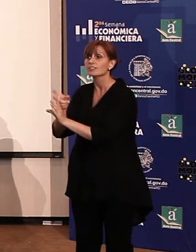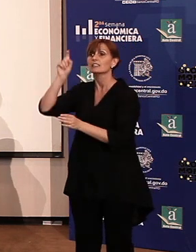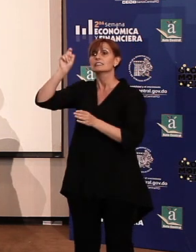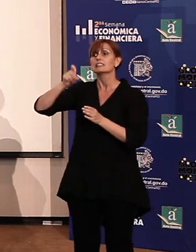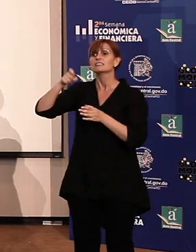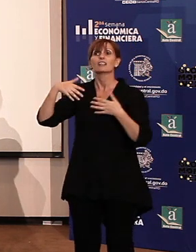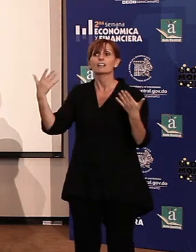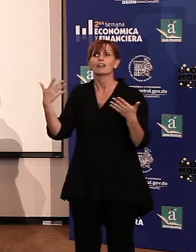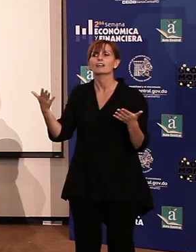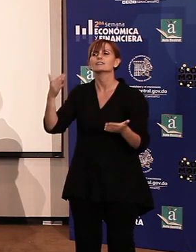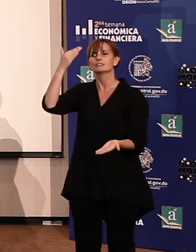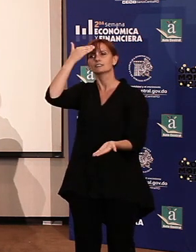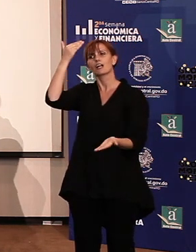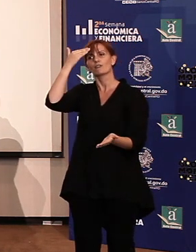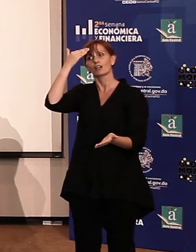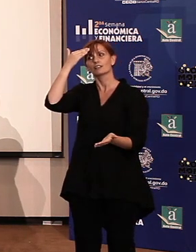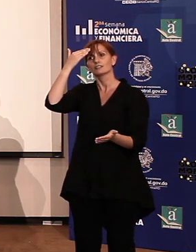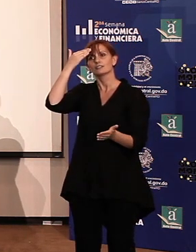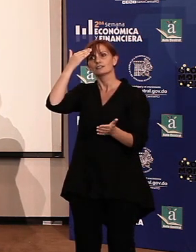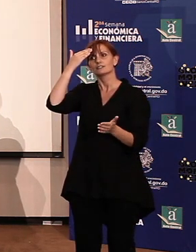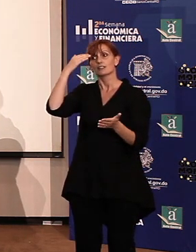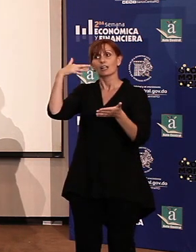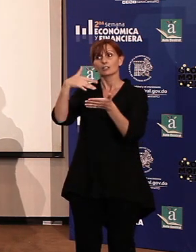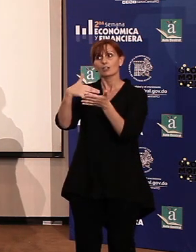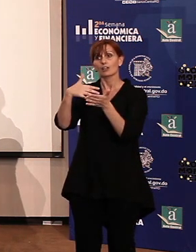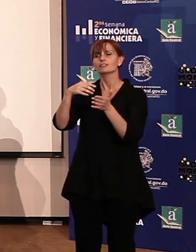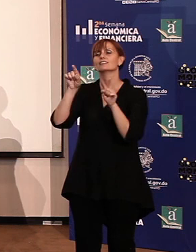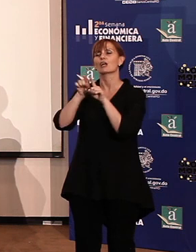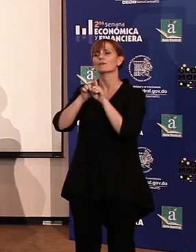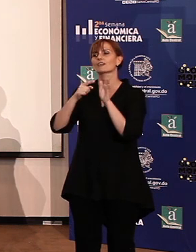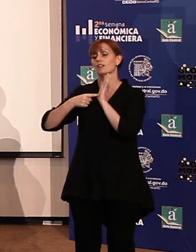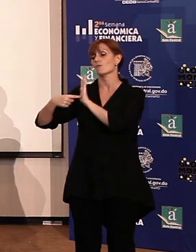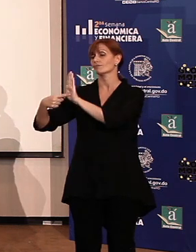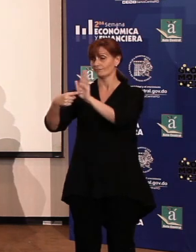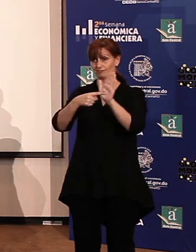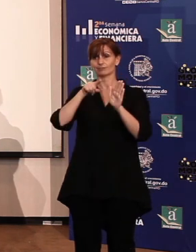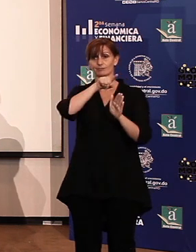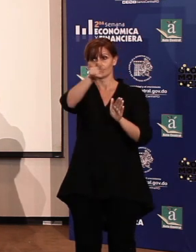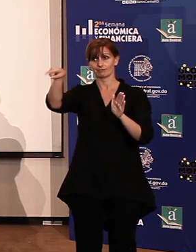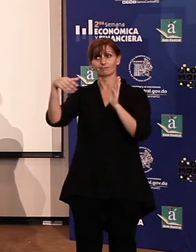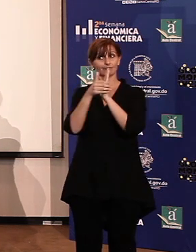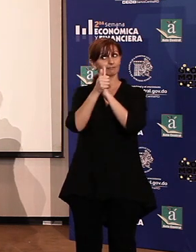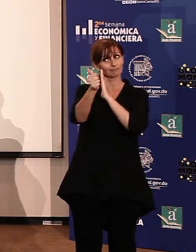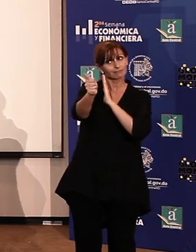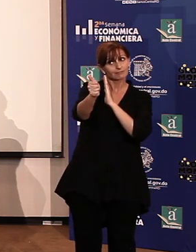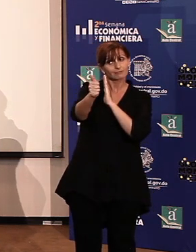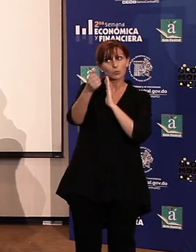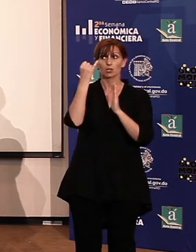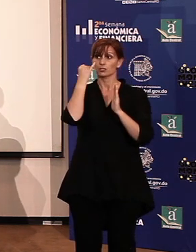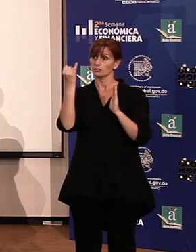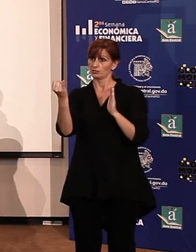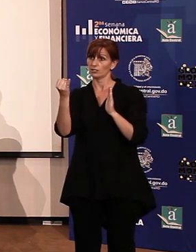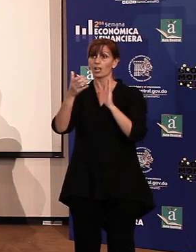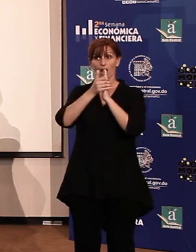y demostrarlas porque no es cuestión de dádiva es cuestión de que ustedes también son competentes y ustedes